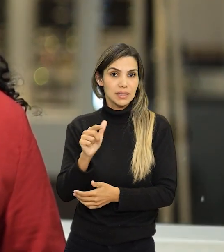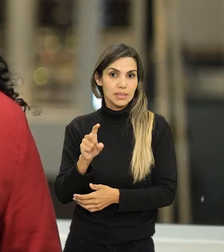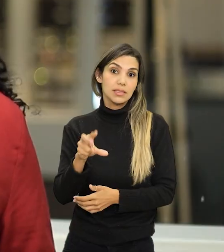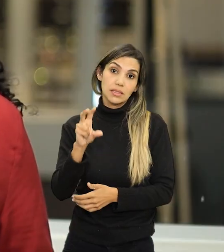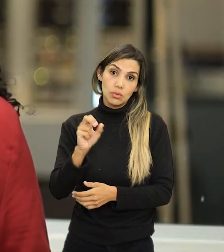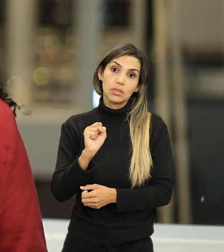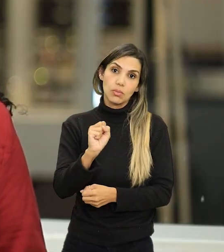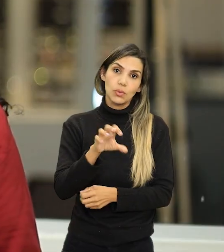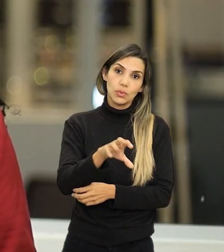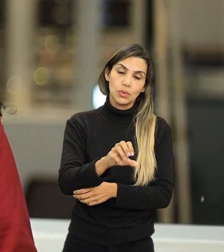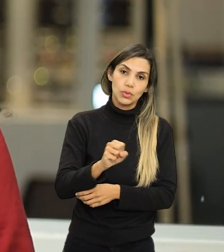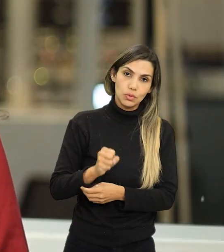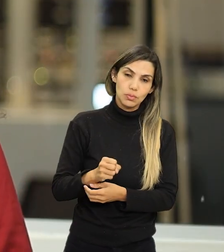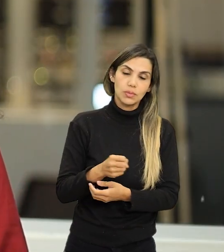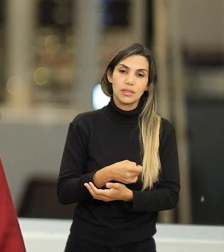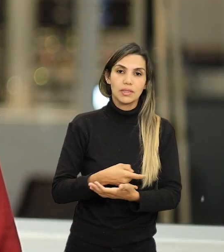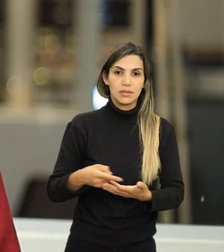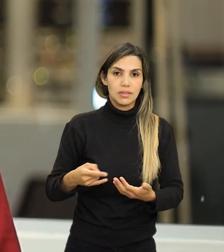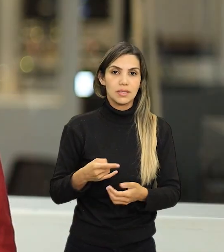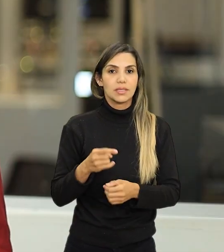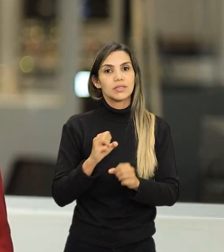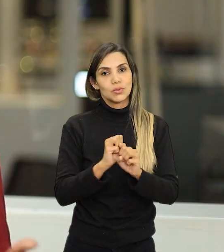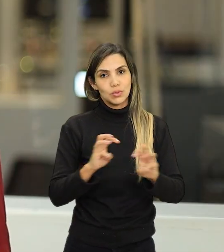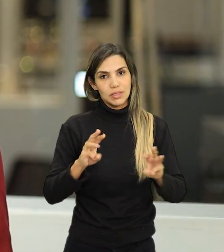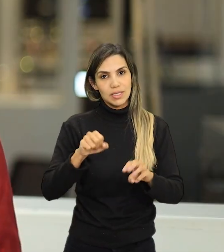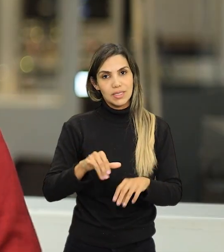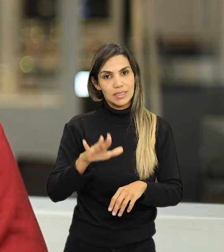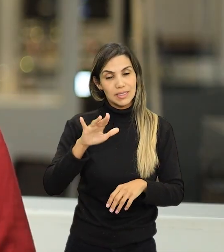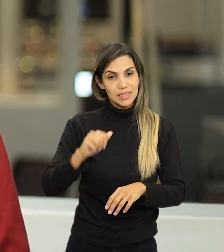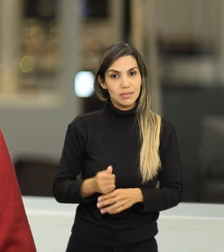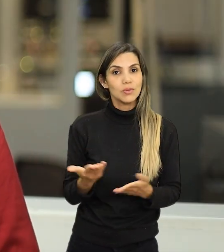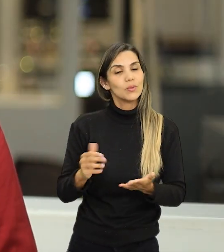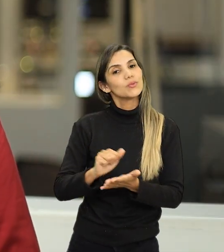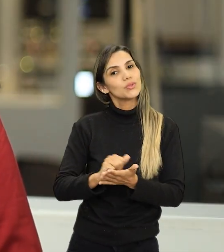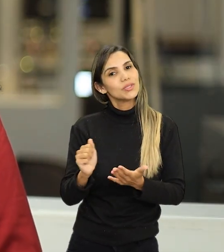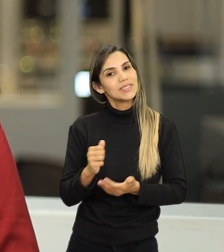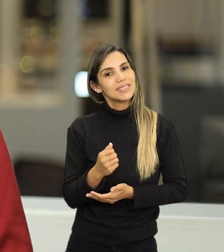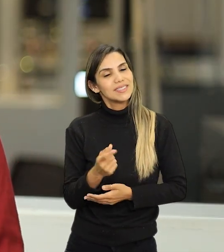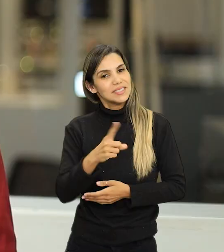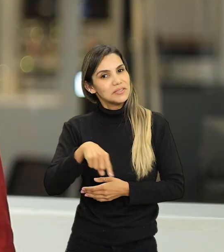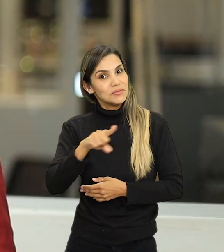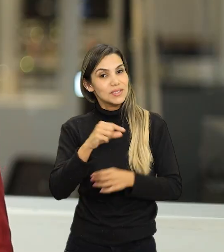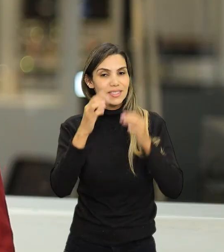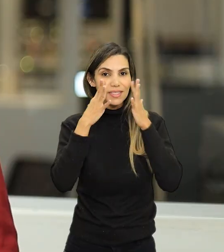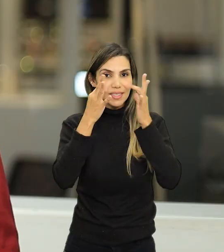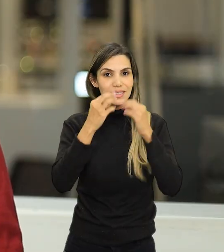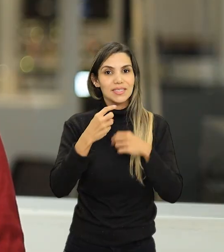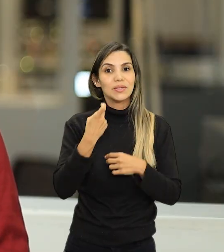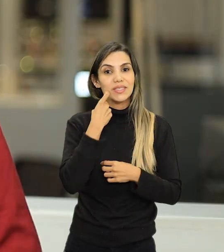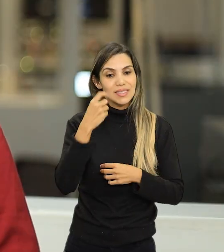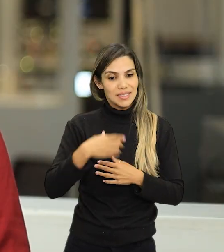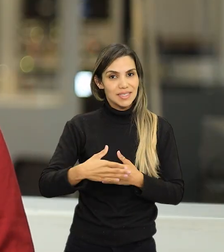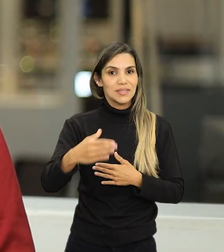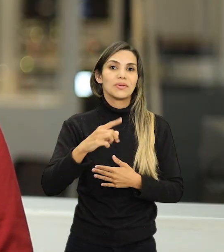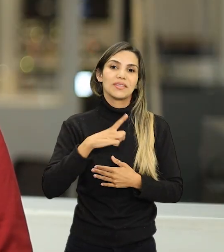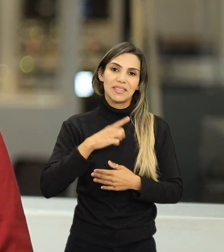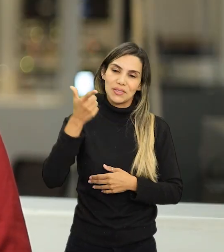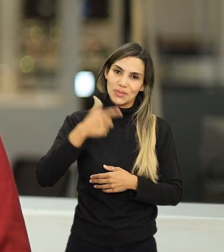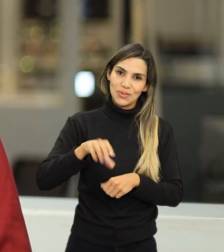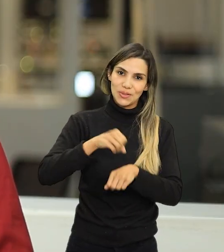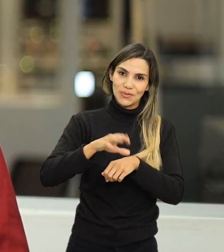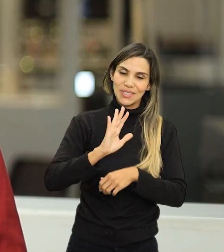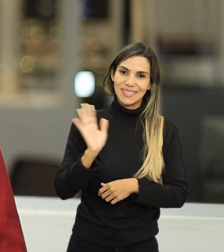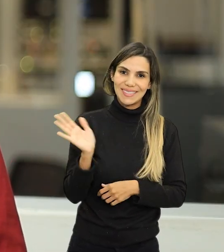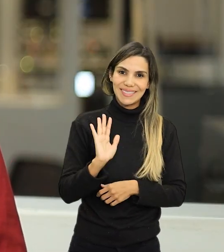17,50 e podem ser retirados no site Simpla. E essa foi a agenda de hoje. Fica de olho porque na próxima sexta tem mais.